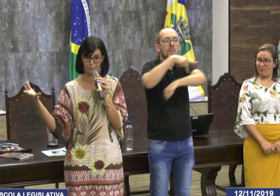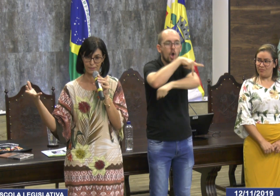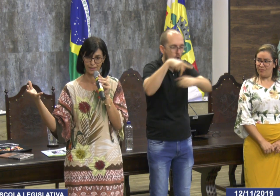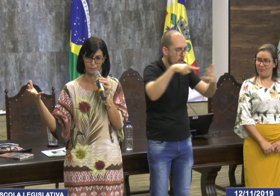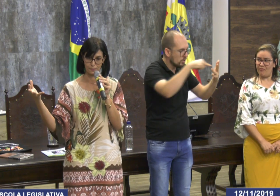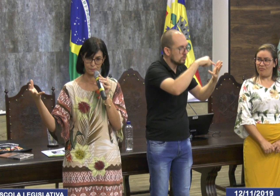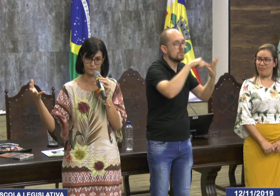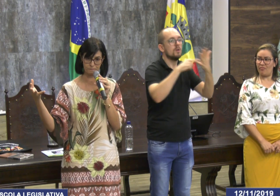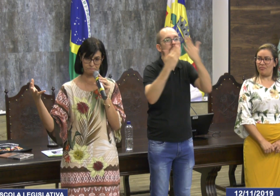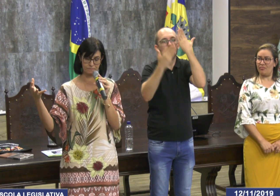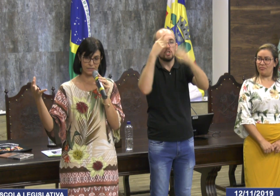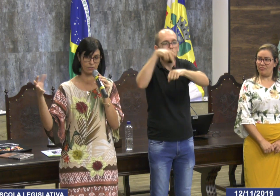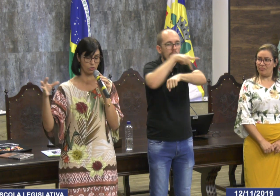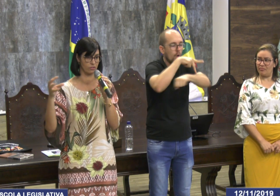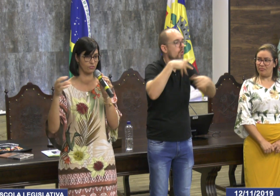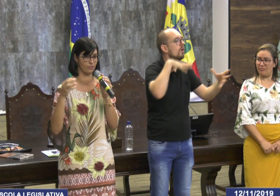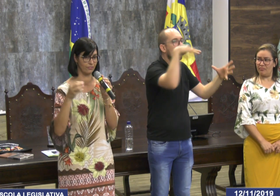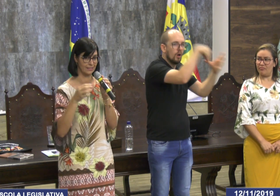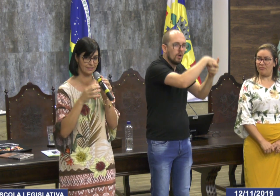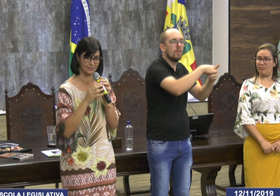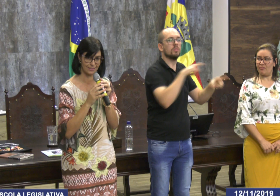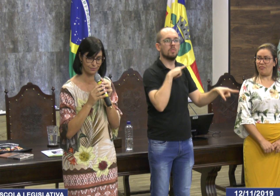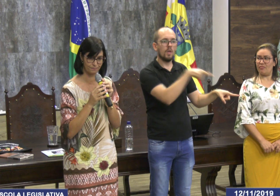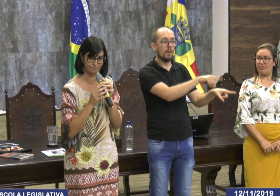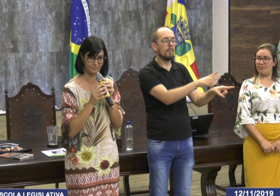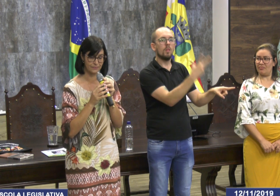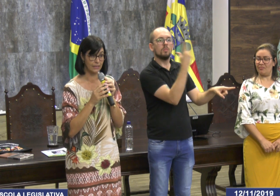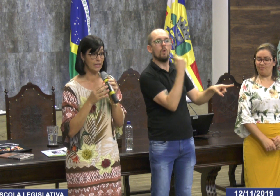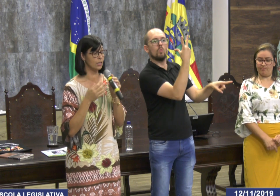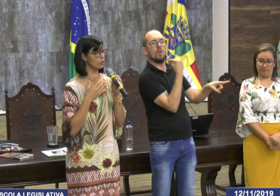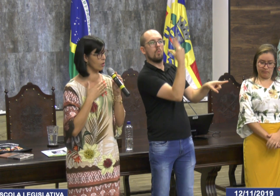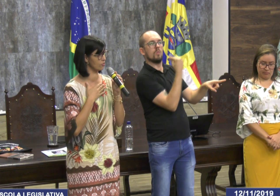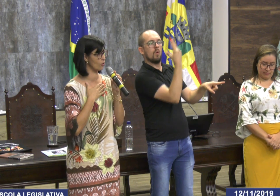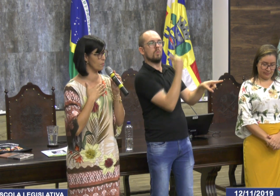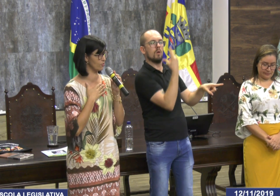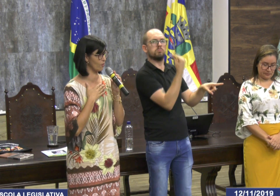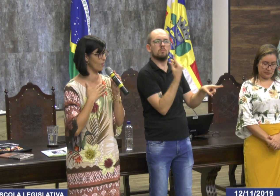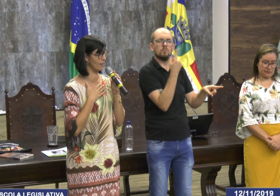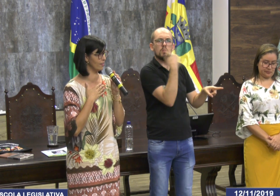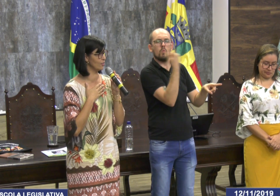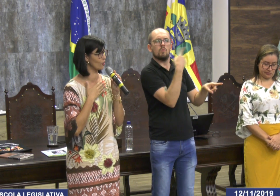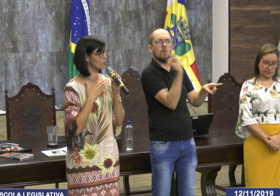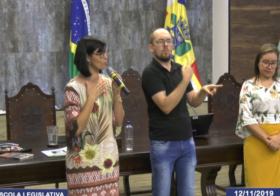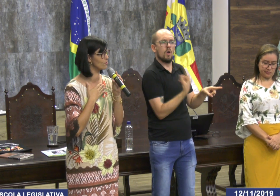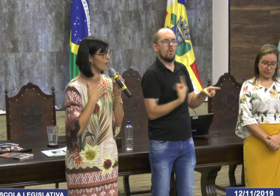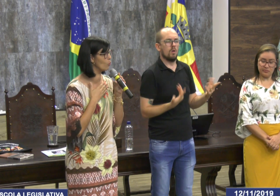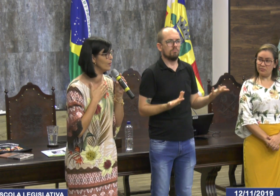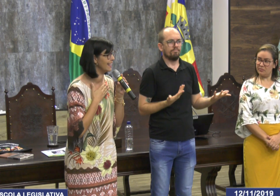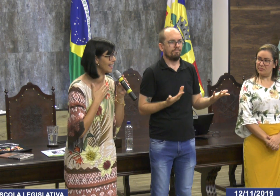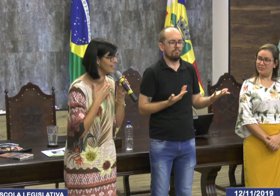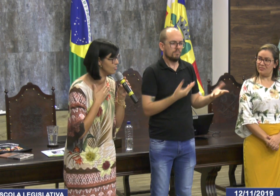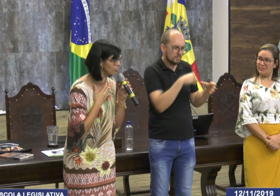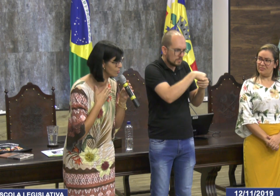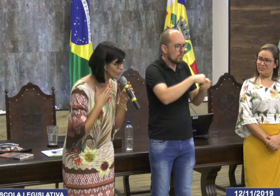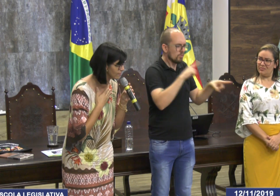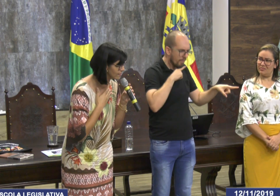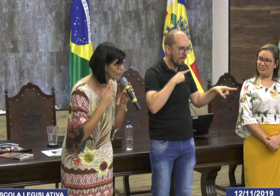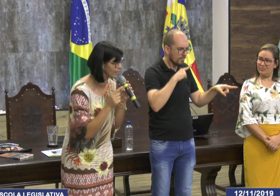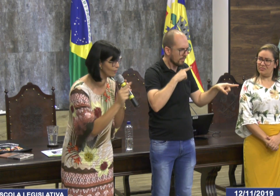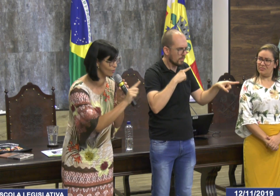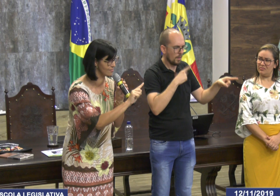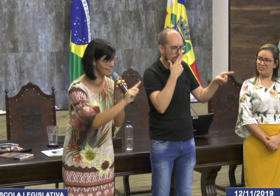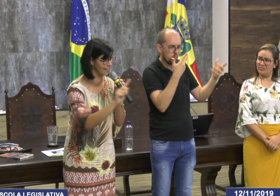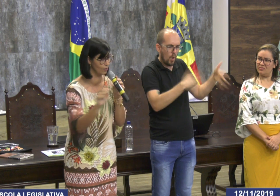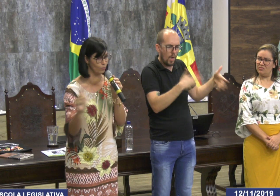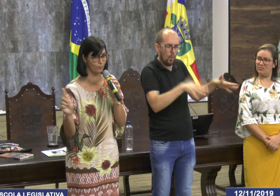tem psicopedagogo. E todos foram falando não. Nós, como escola, nós somos a única instituição